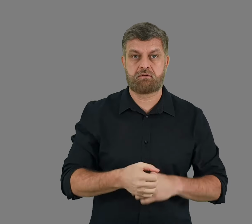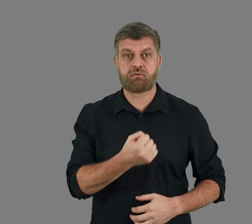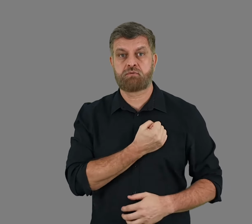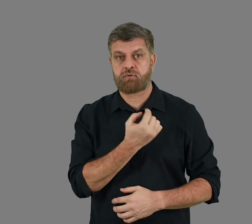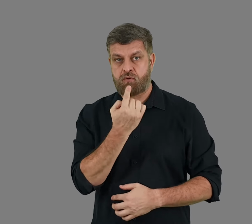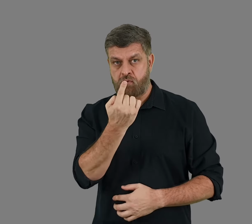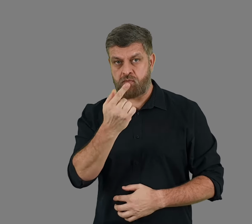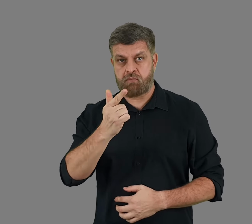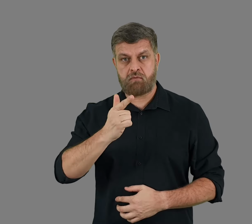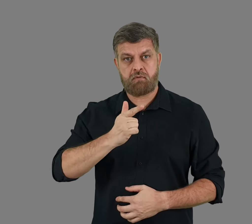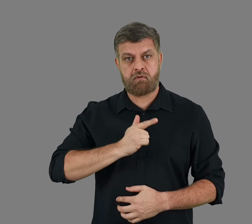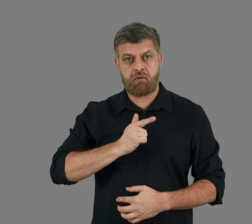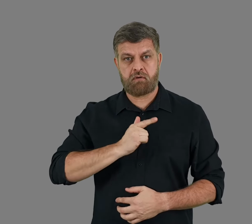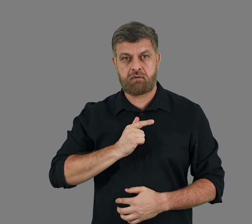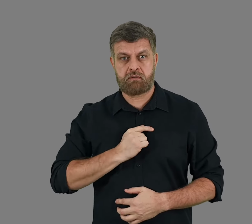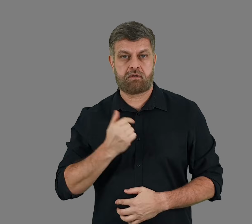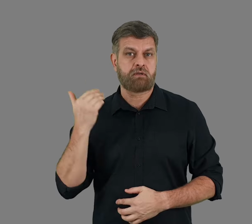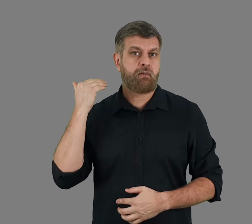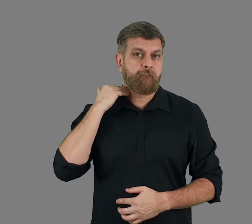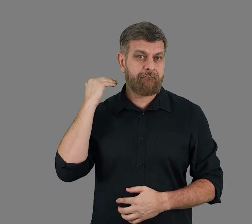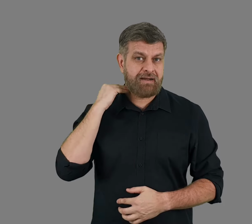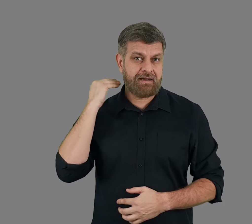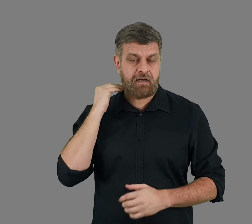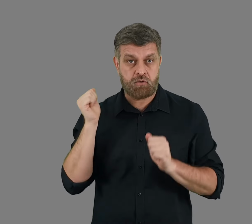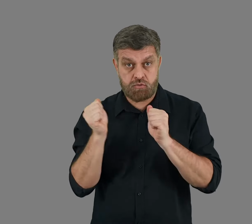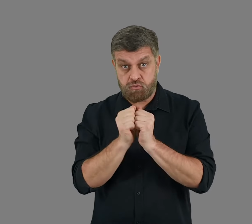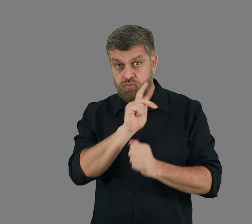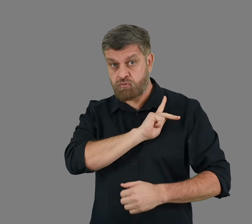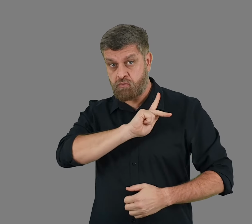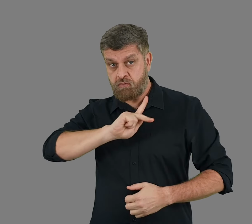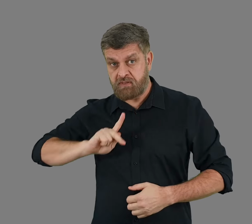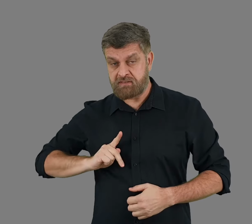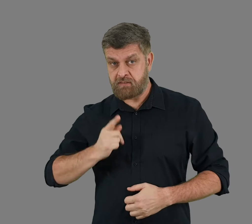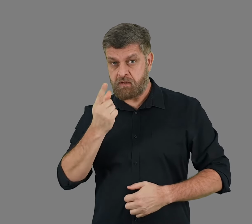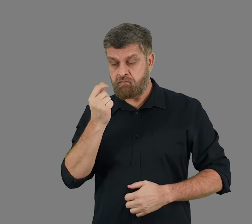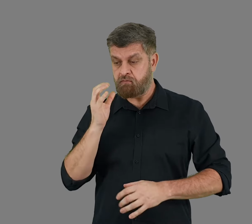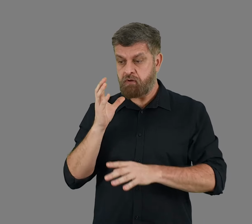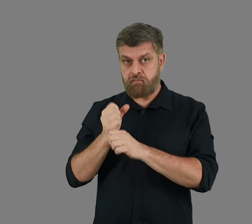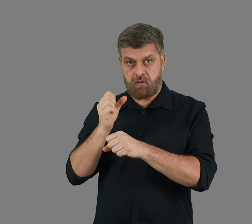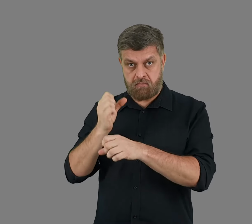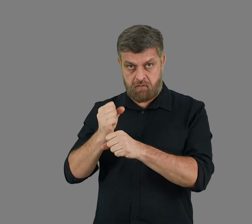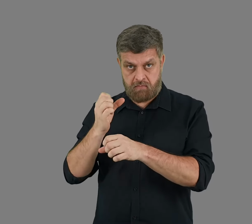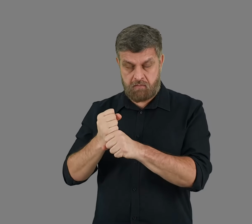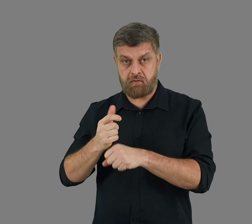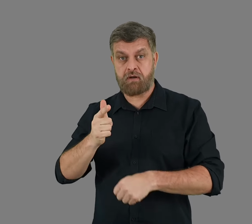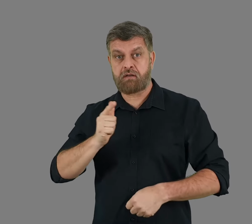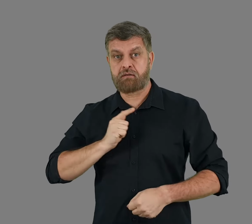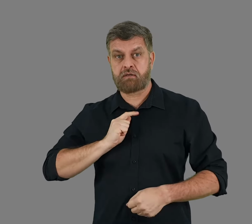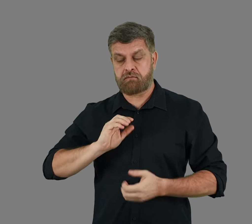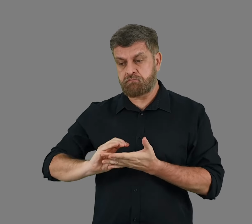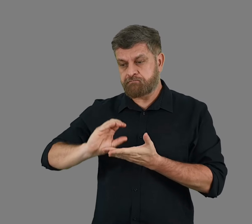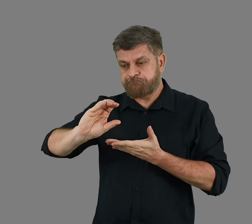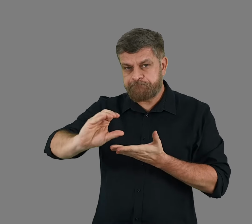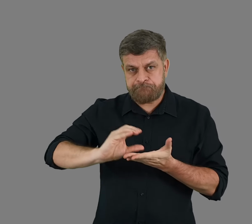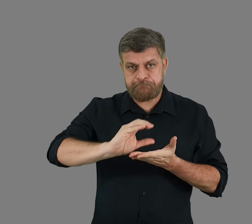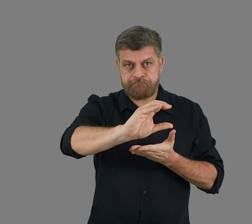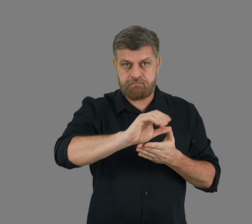Manter em estabelecimentos bancários, juntamente com o presidente, os valores da SUCAMP, podendo aplicá-los ouvida a